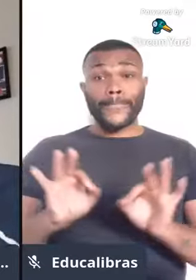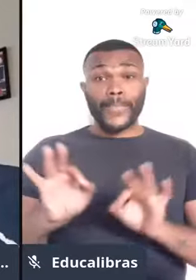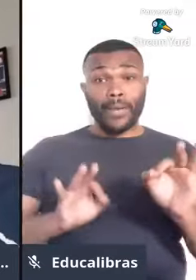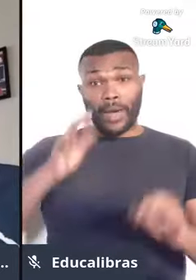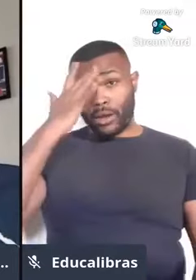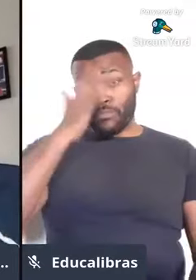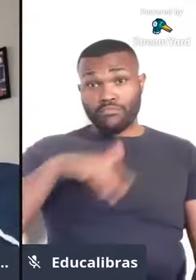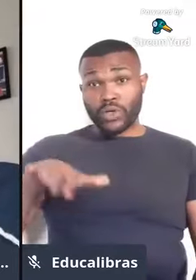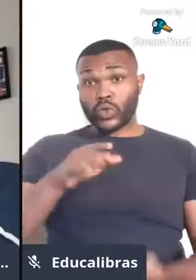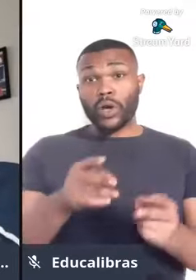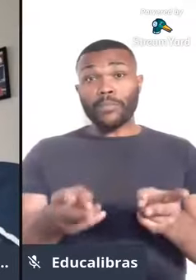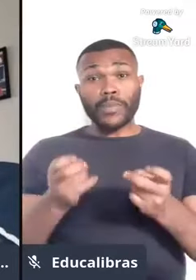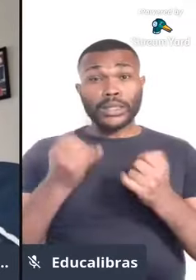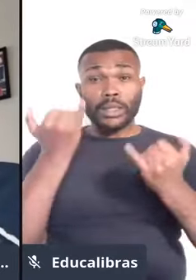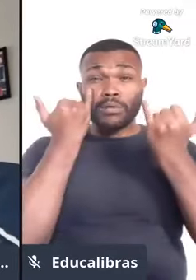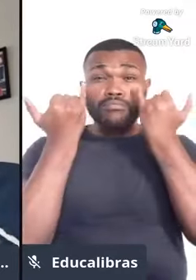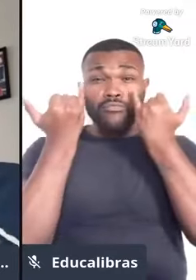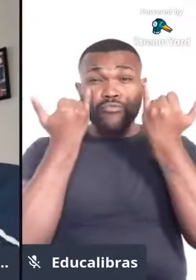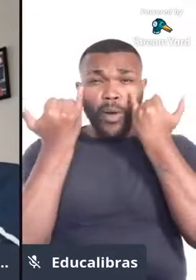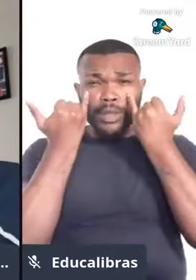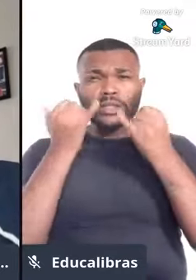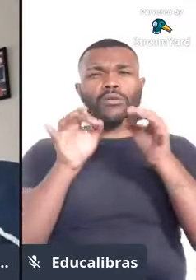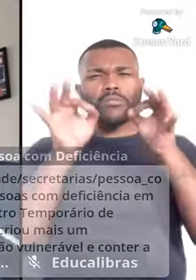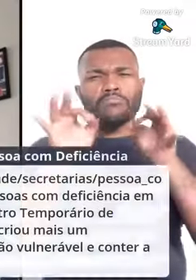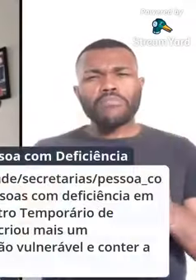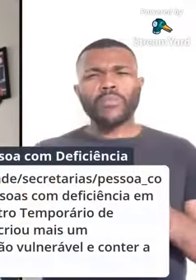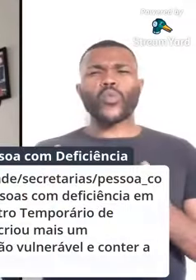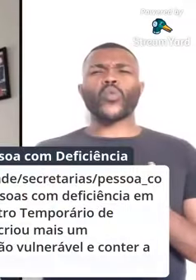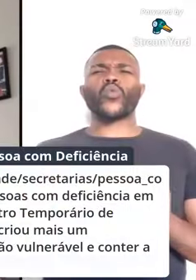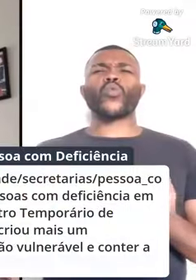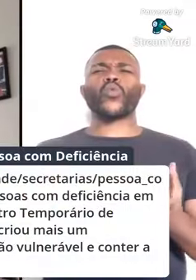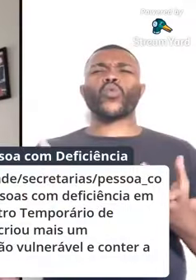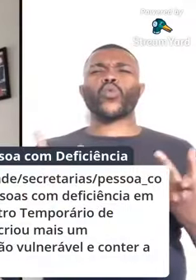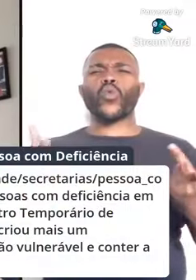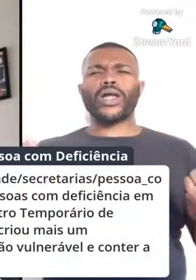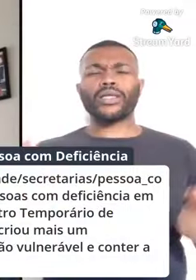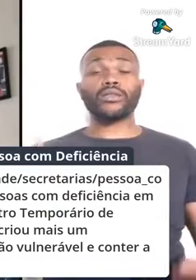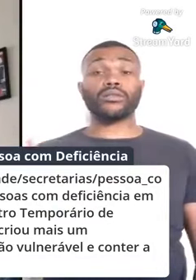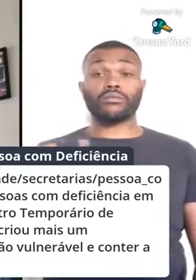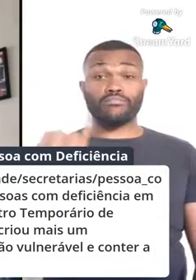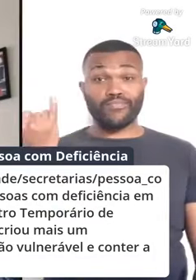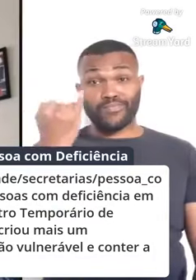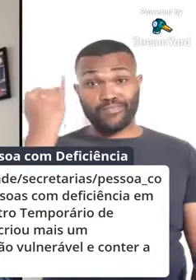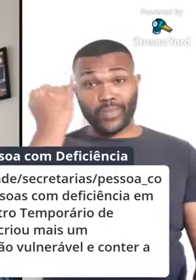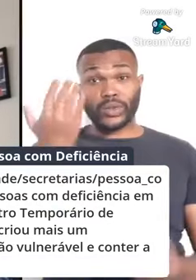que a informação real, de qualidade, é a coisa mais fundamental que tem atualmente.